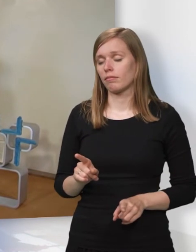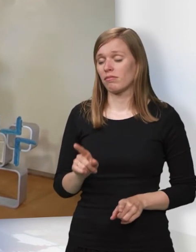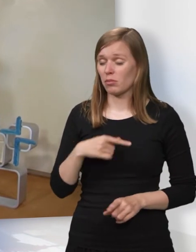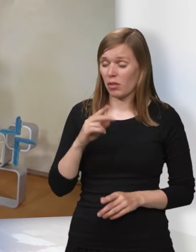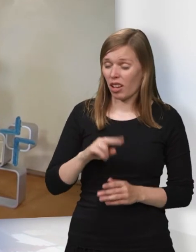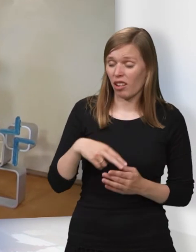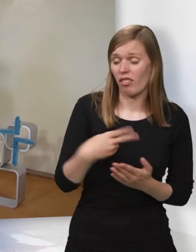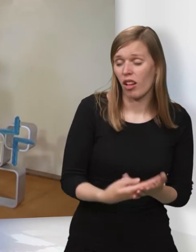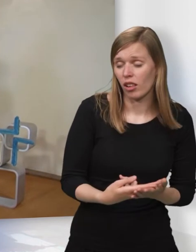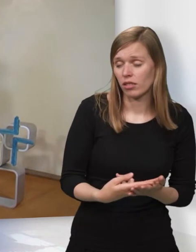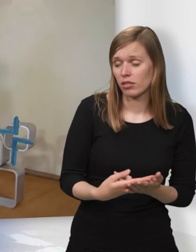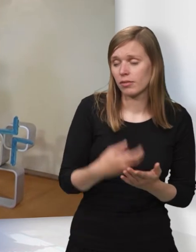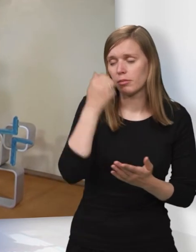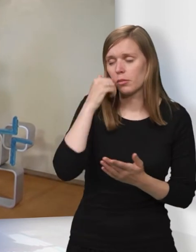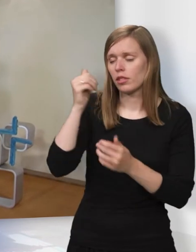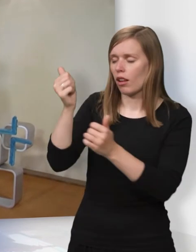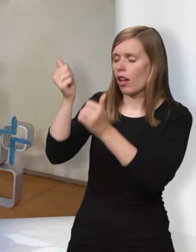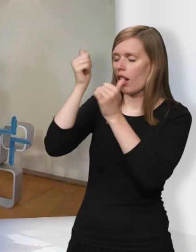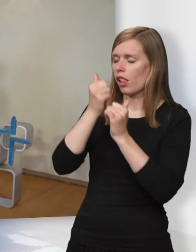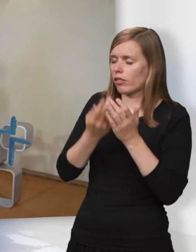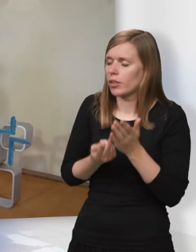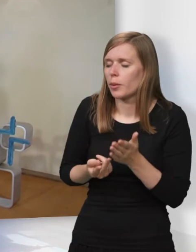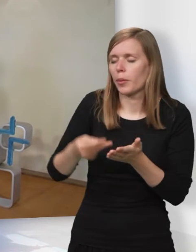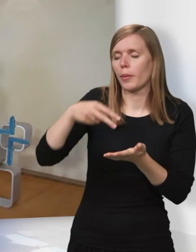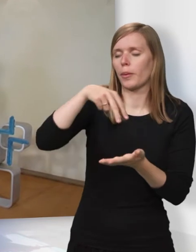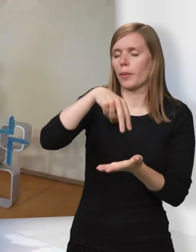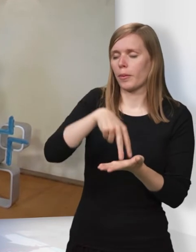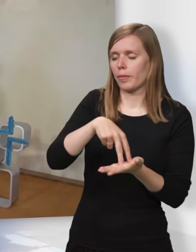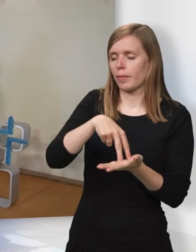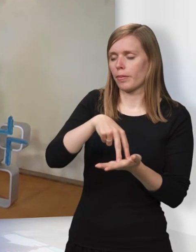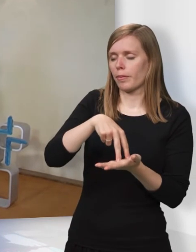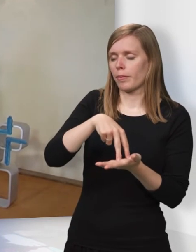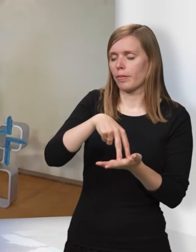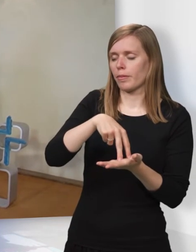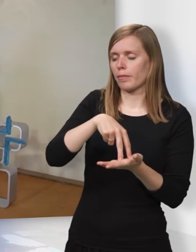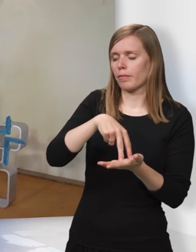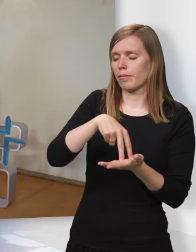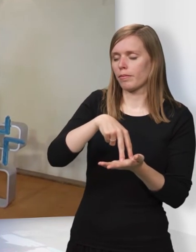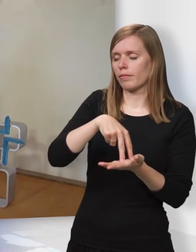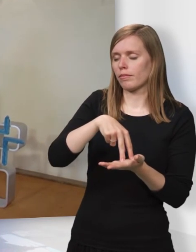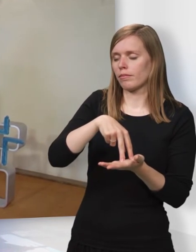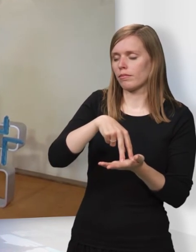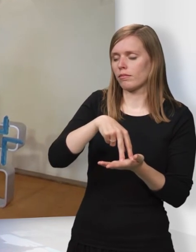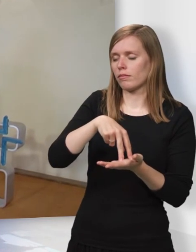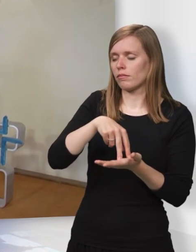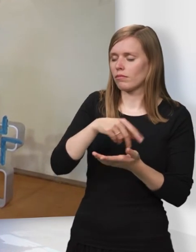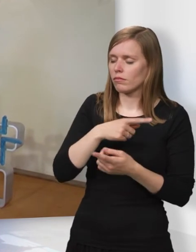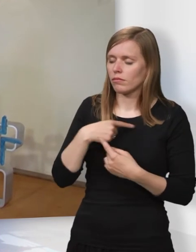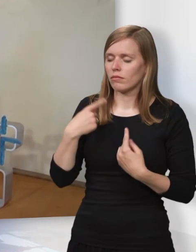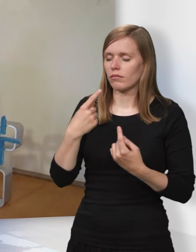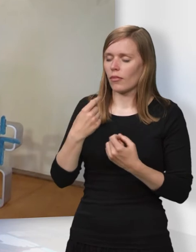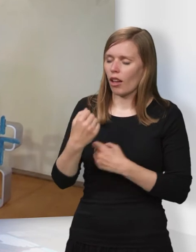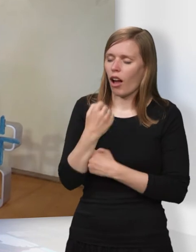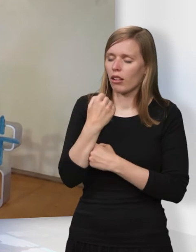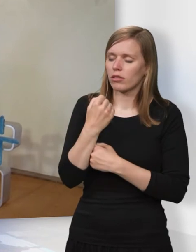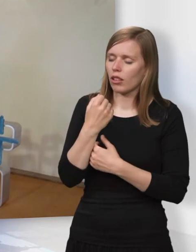sind, hilf uns, wieder aufzustehen. Wenn wir mit unserem Verstehen und unseren